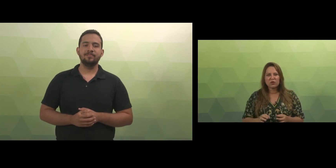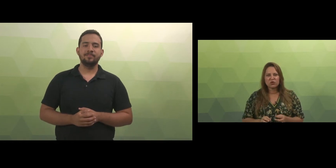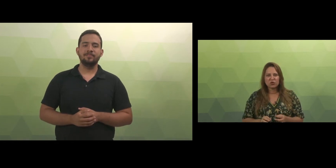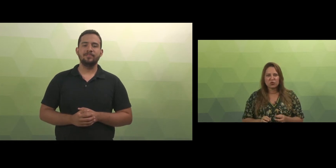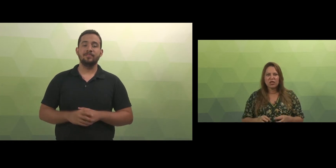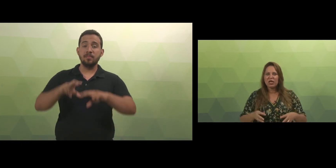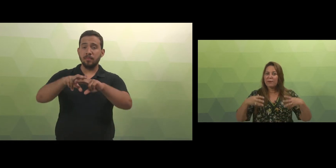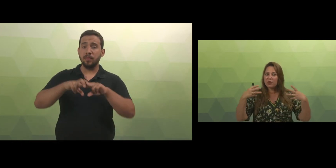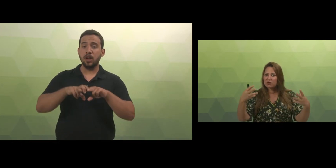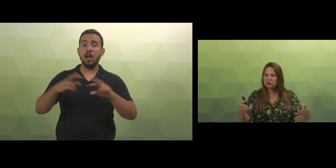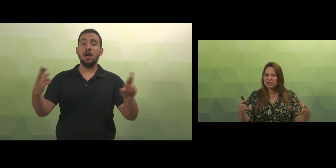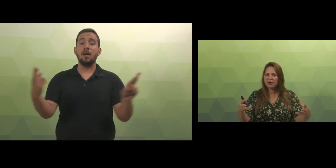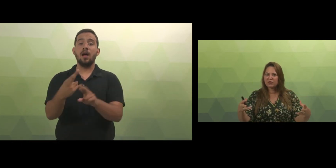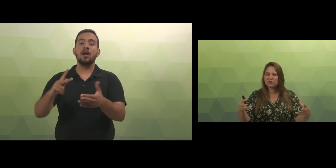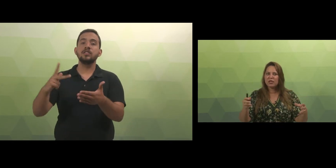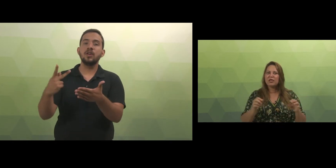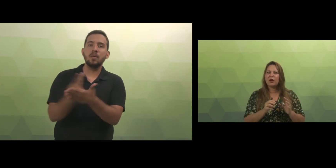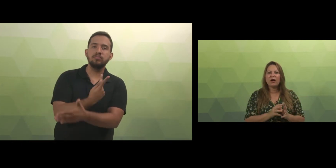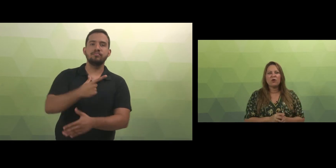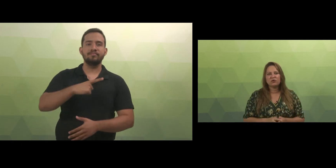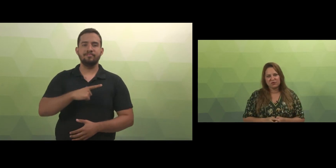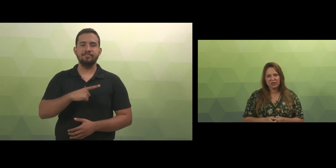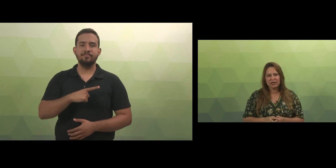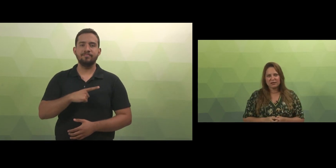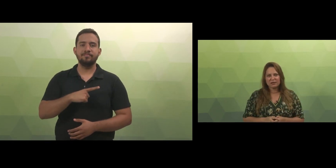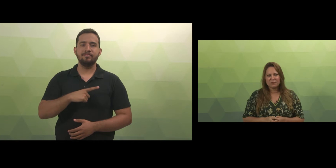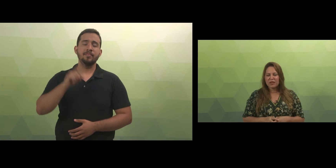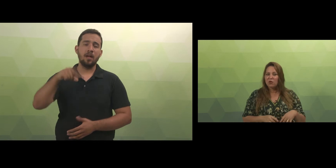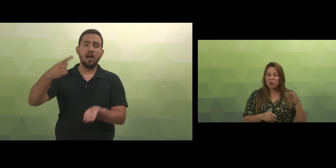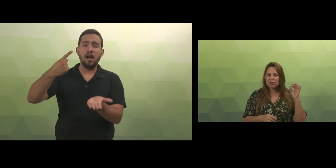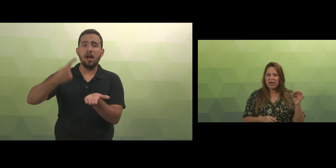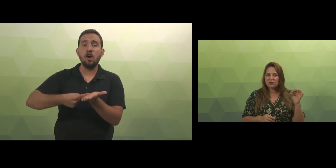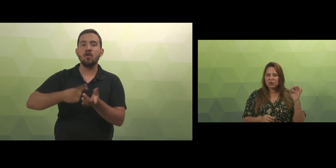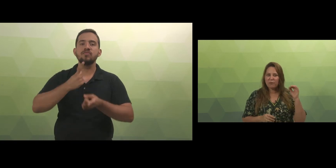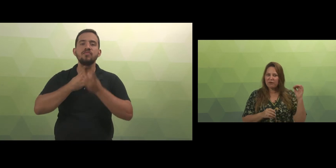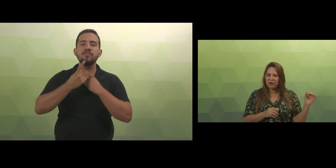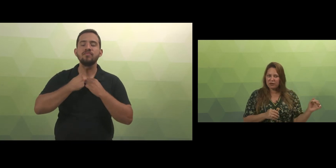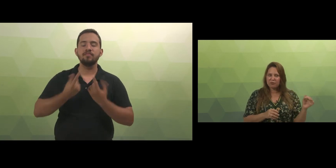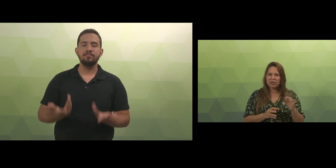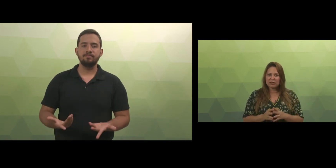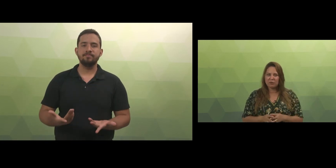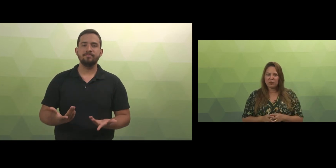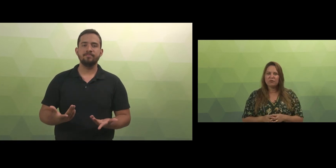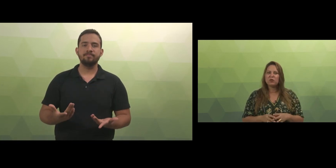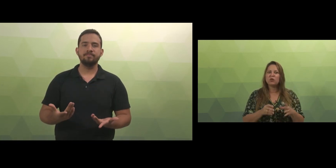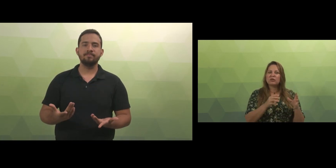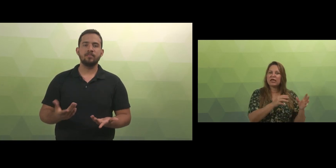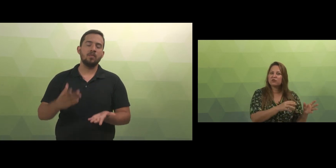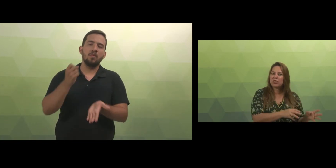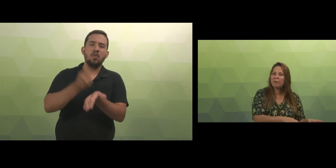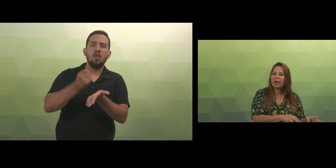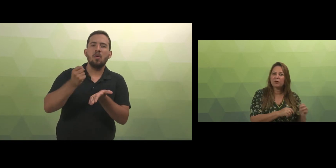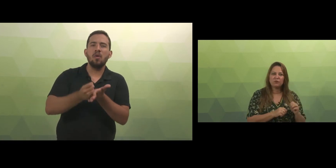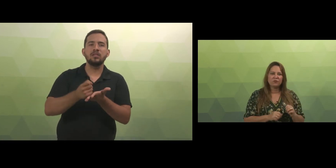negócio se constitua e produza efeitos, que é o acordo de vontades. Um contrato de compra e venda, por exemplo, no